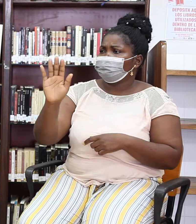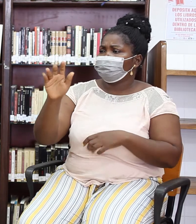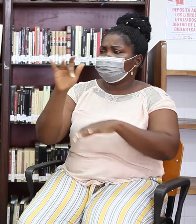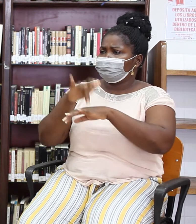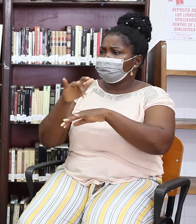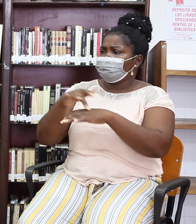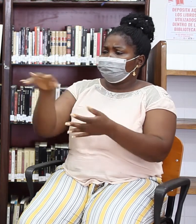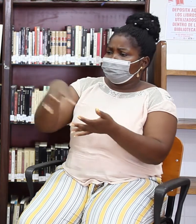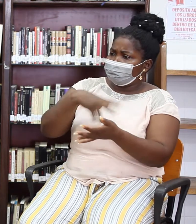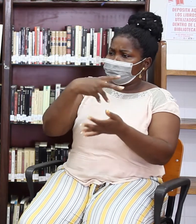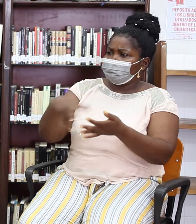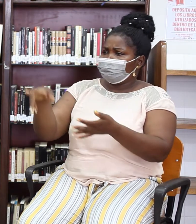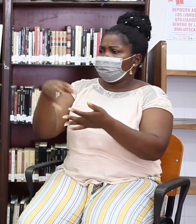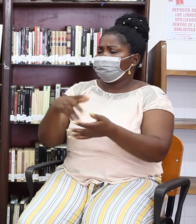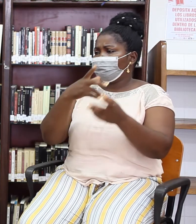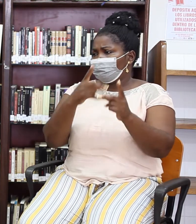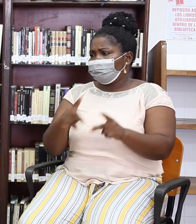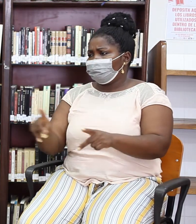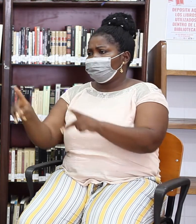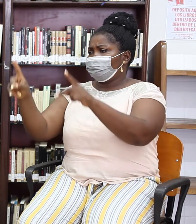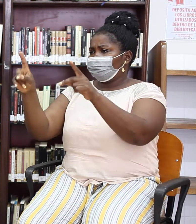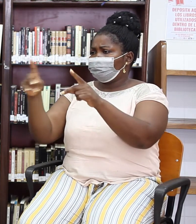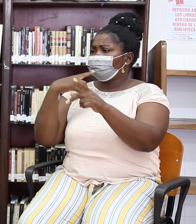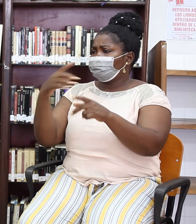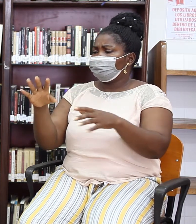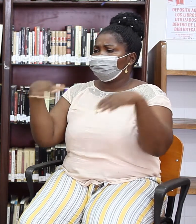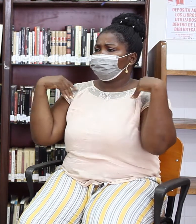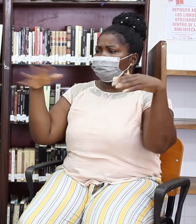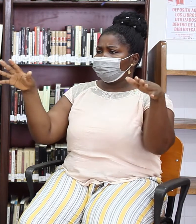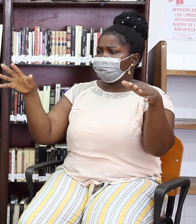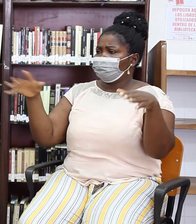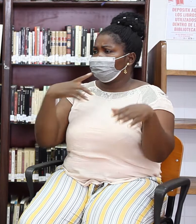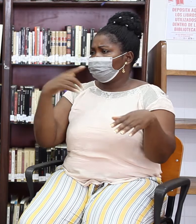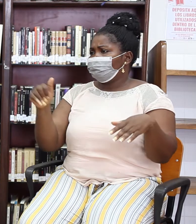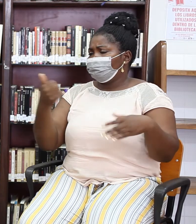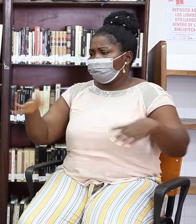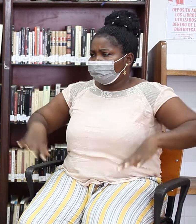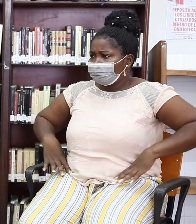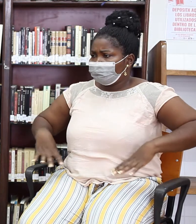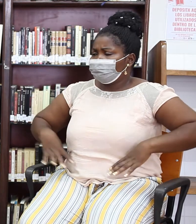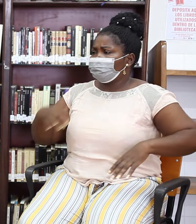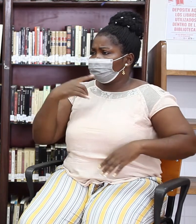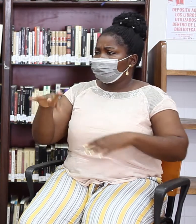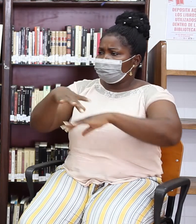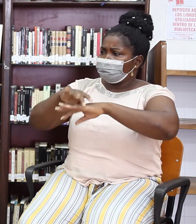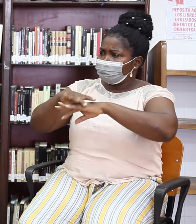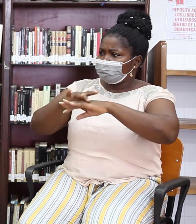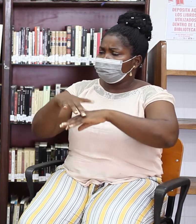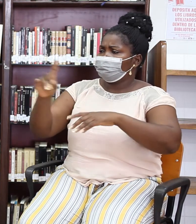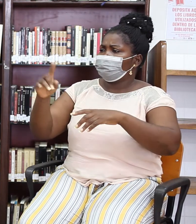tocado danzaba y ondeaban penachos de pluma, y de la cintura le colgaban tiras de